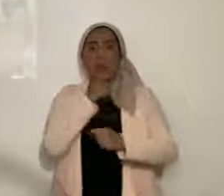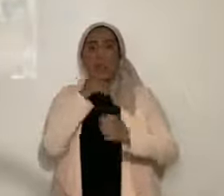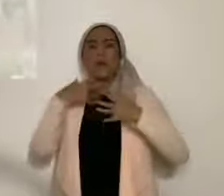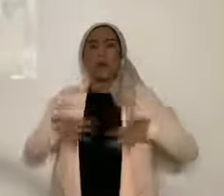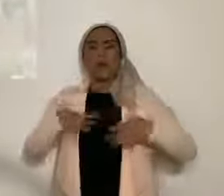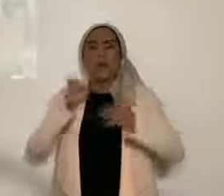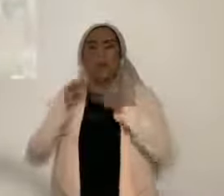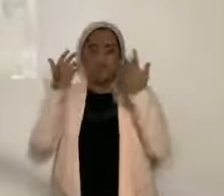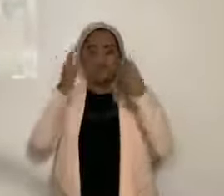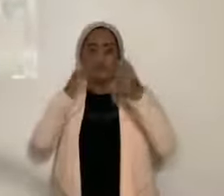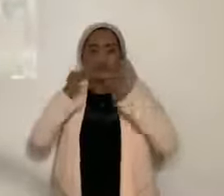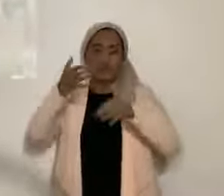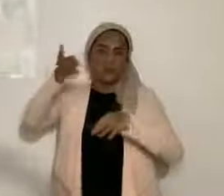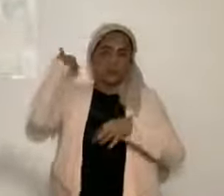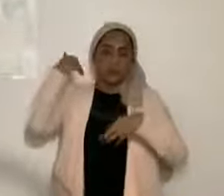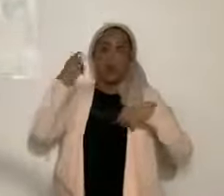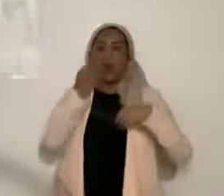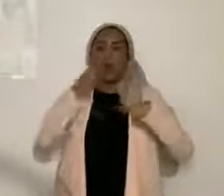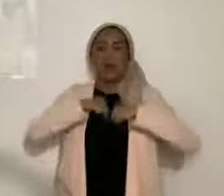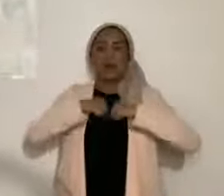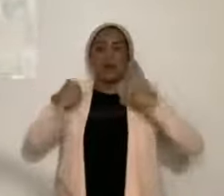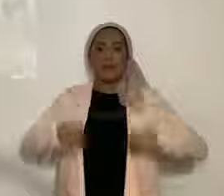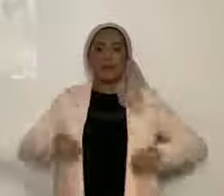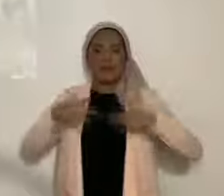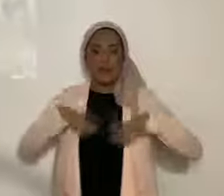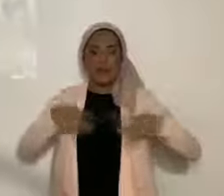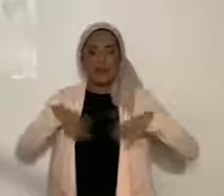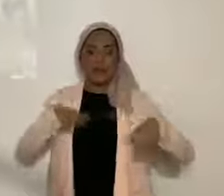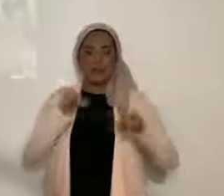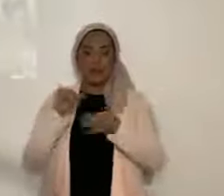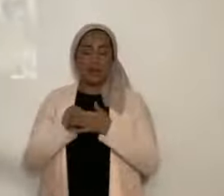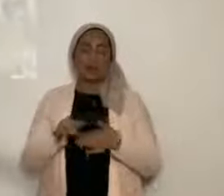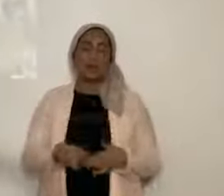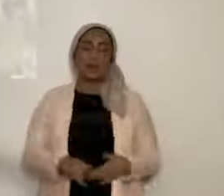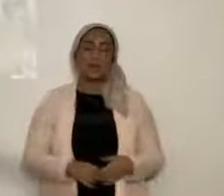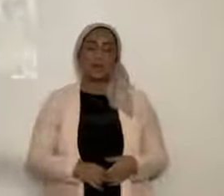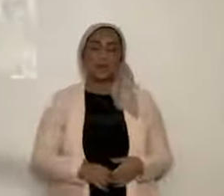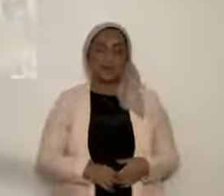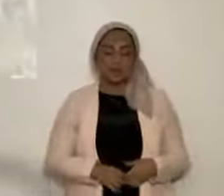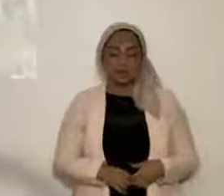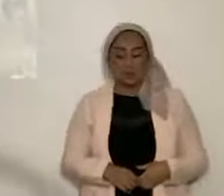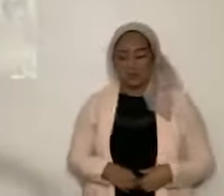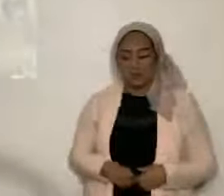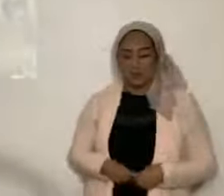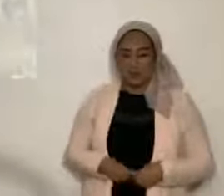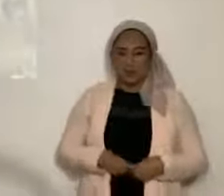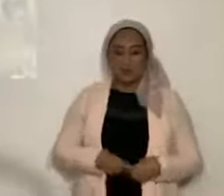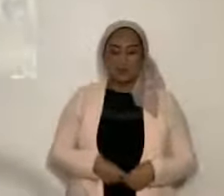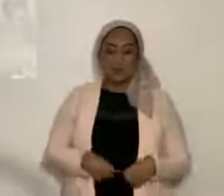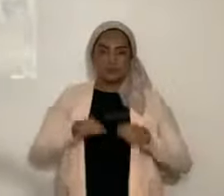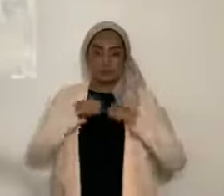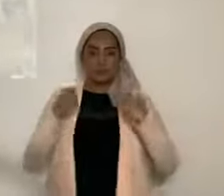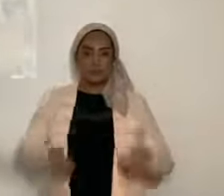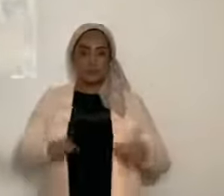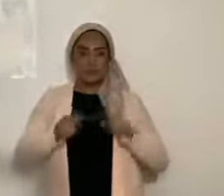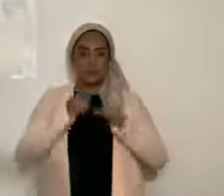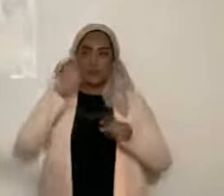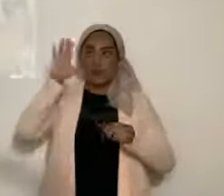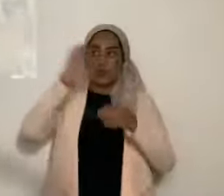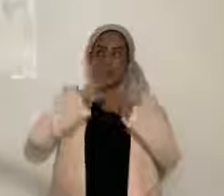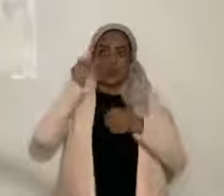Ya lo dije en los temas pasados, los Kohanim, mal traducido como sacerdotes. Sacerdotes de Yahweh, Kohanim de